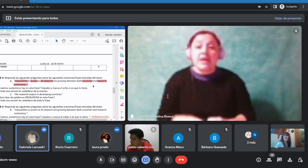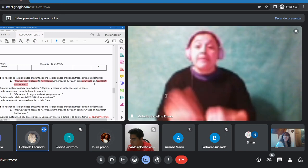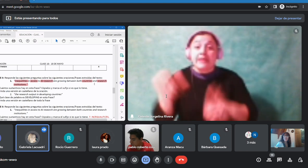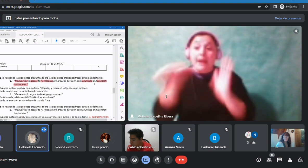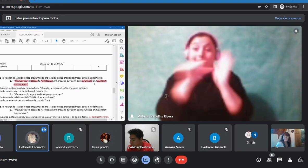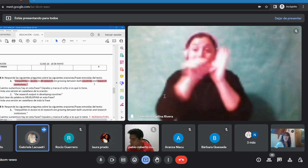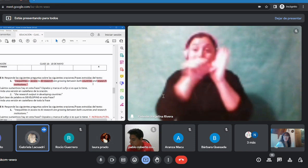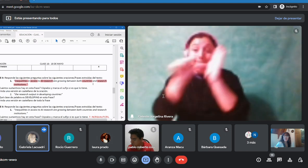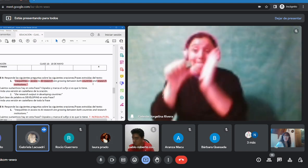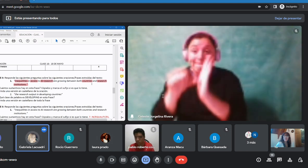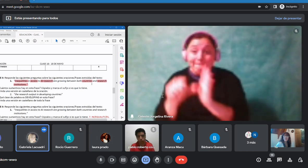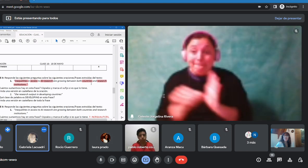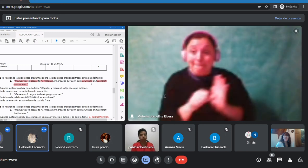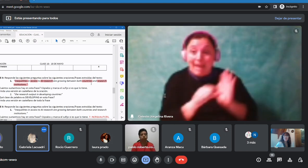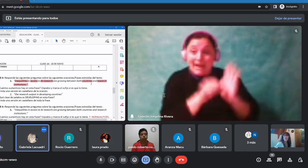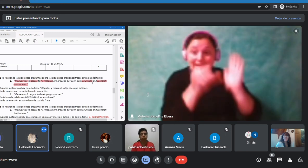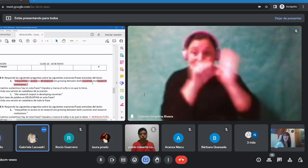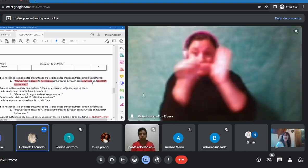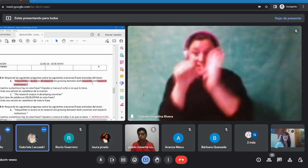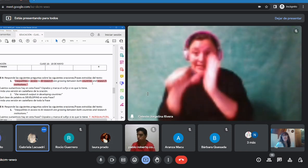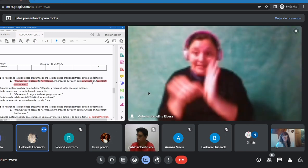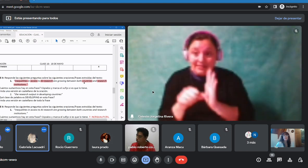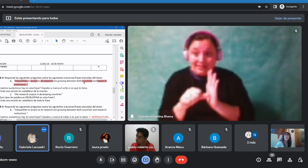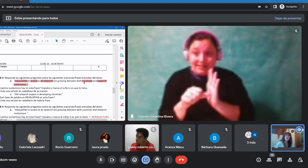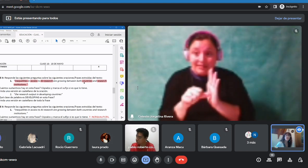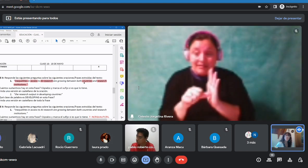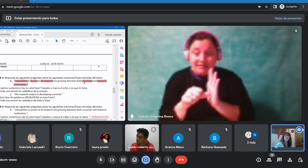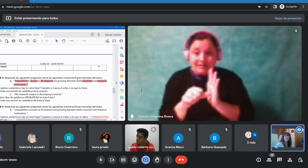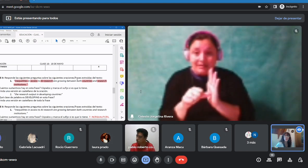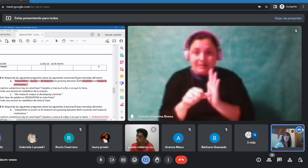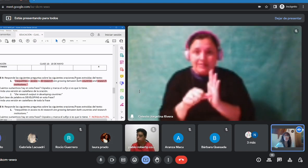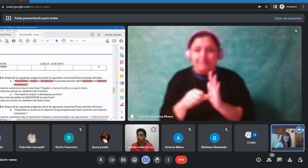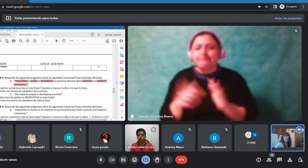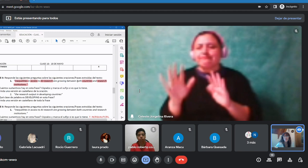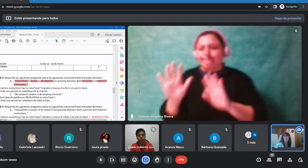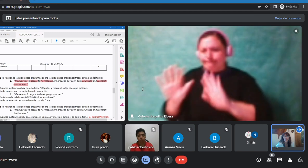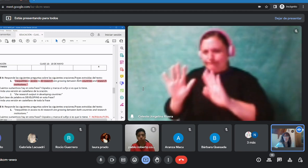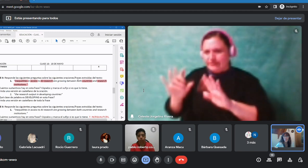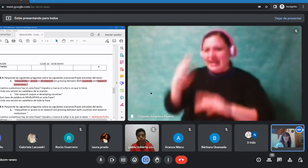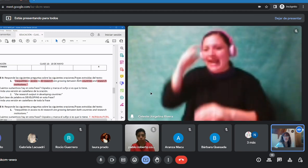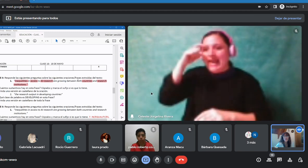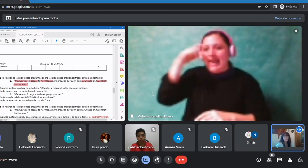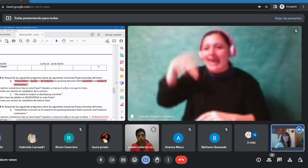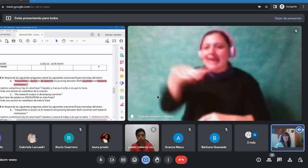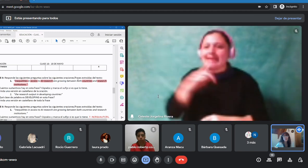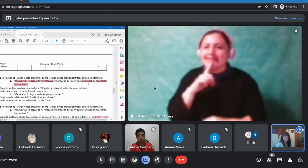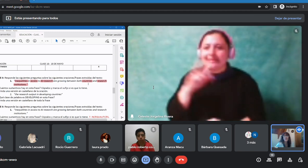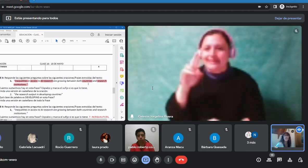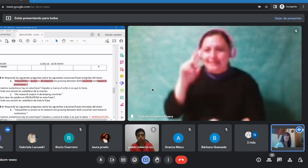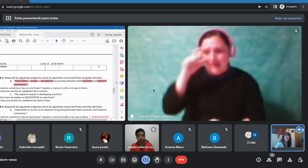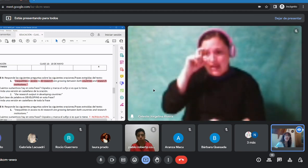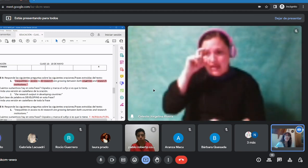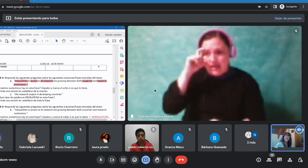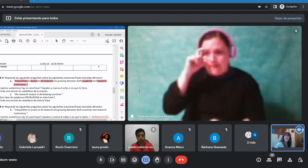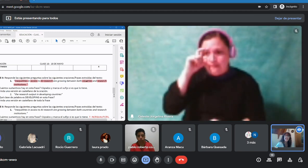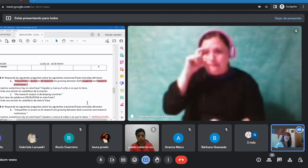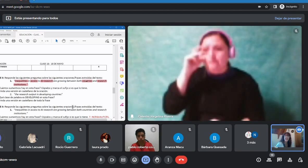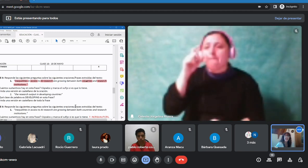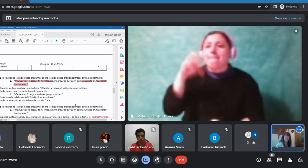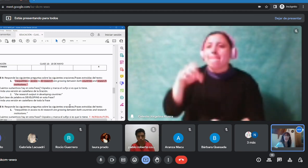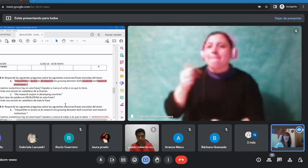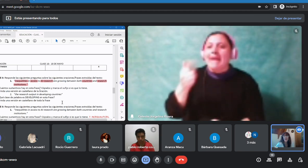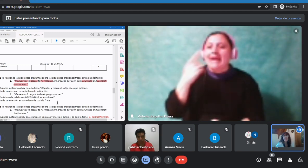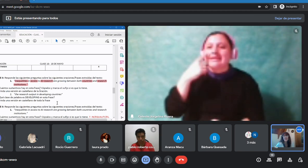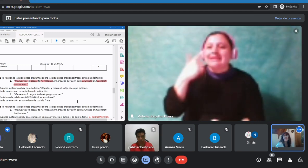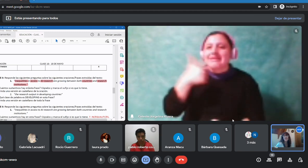entre varios países. Entre esto lo podemos no traducir both, ¿sí? Entonces podemos decir entre países